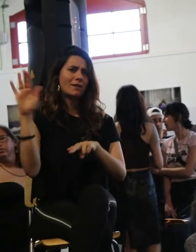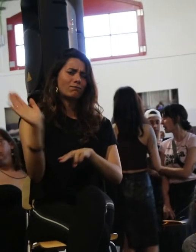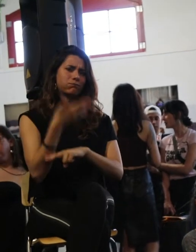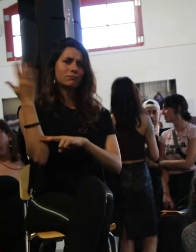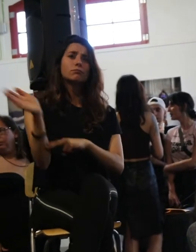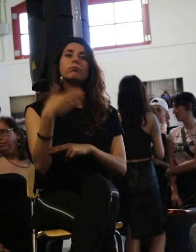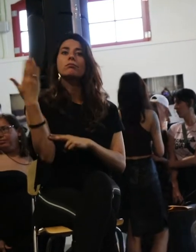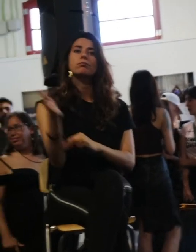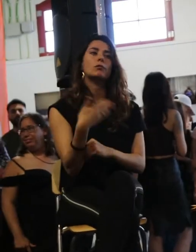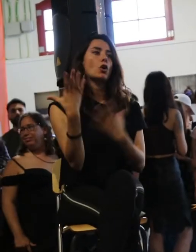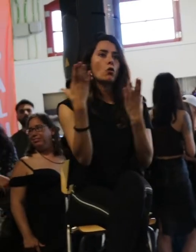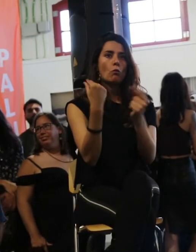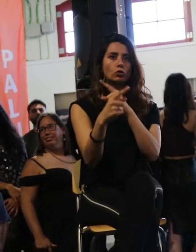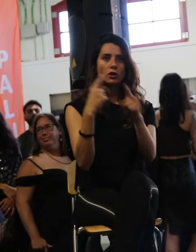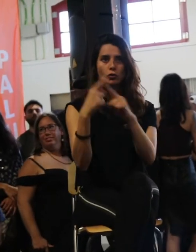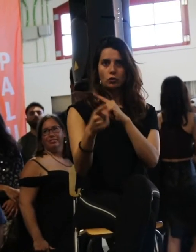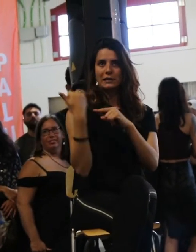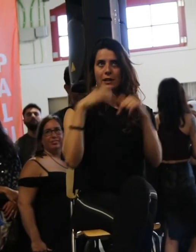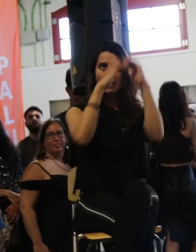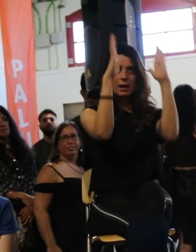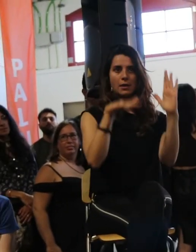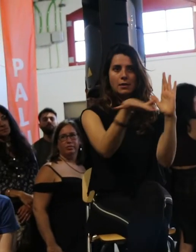pasado muchísimas cosas.